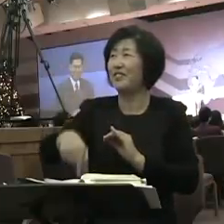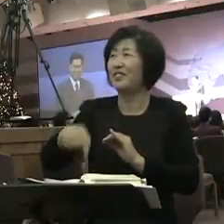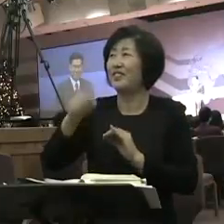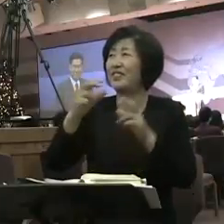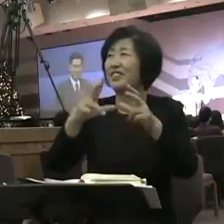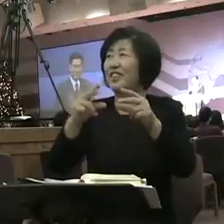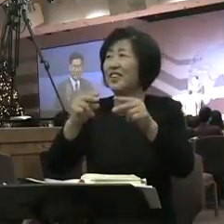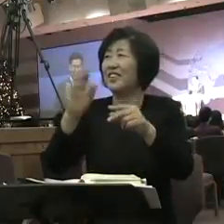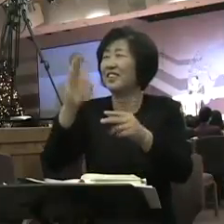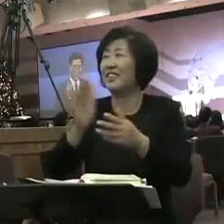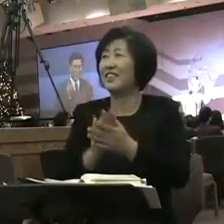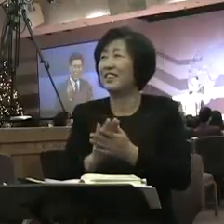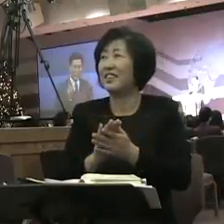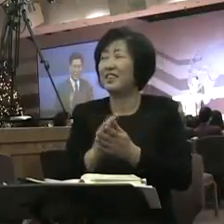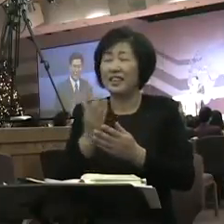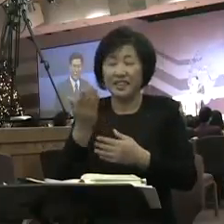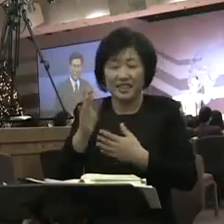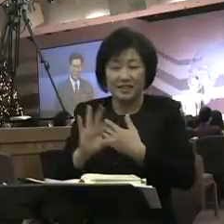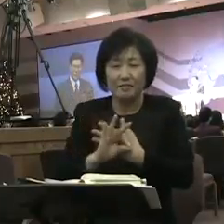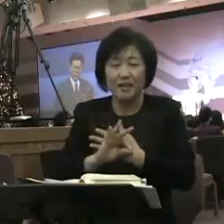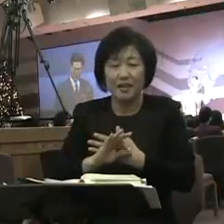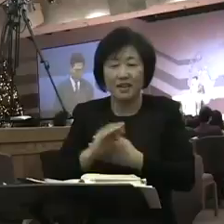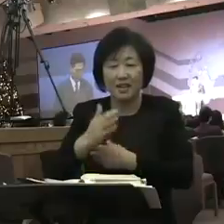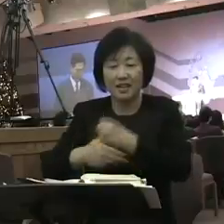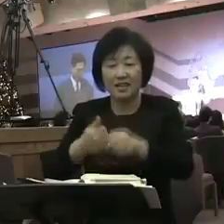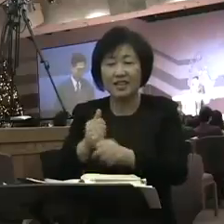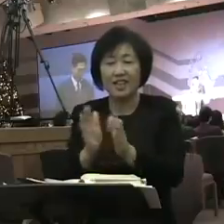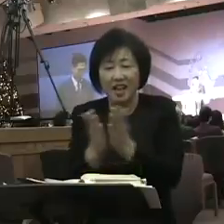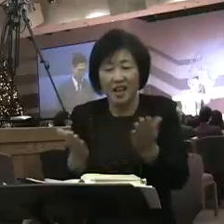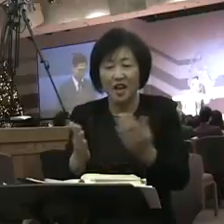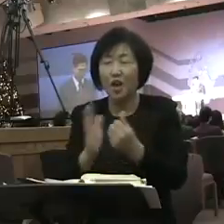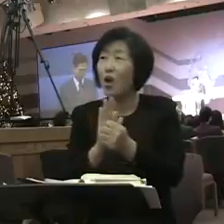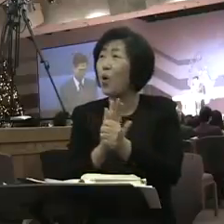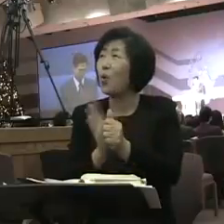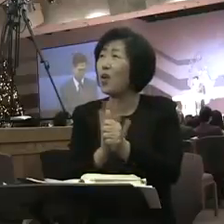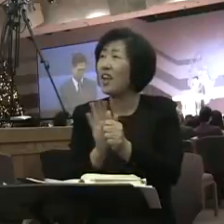그렇지만은 성경이 우리에게 주는 위로의 말씀이